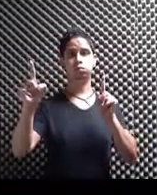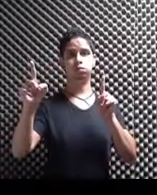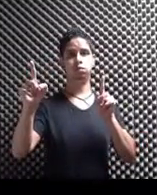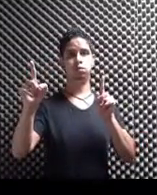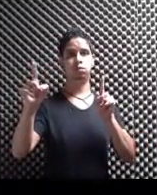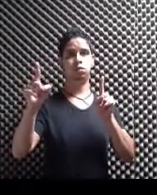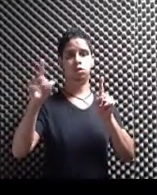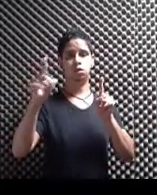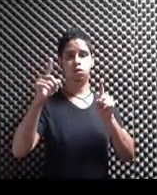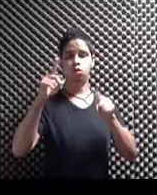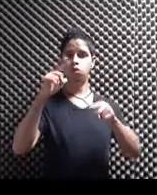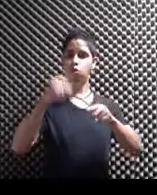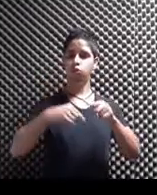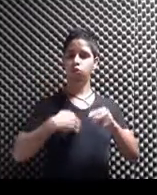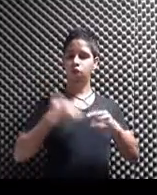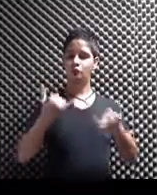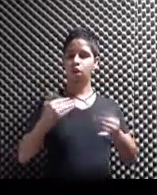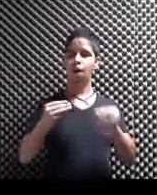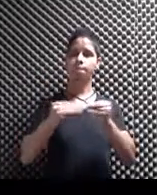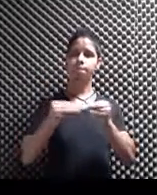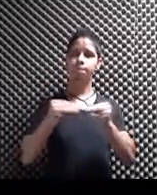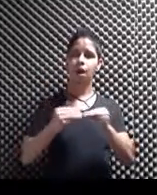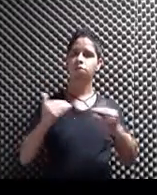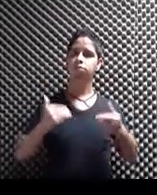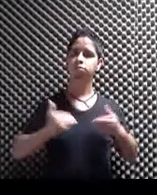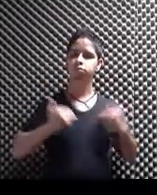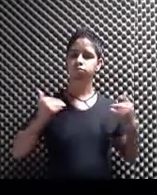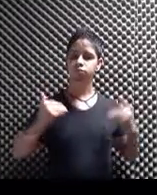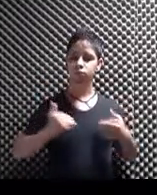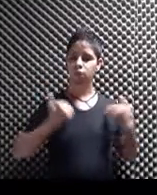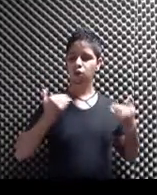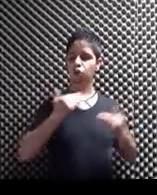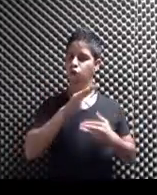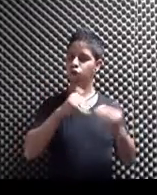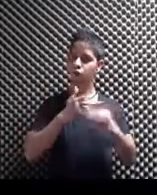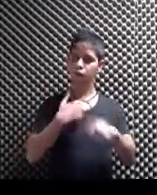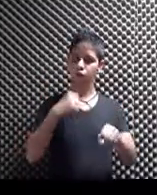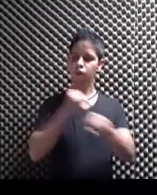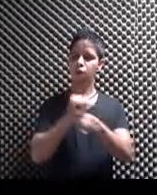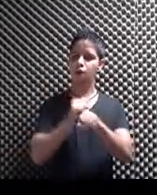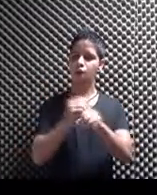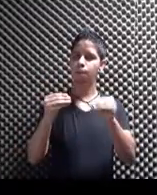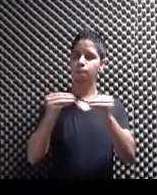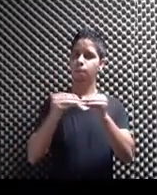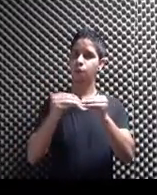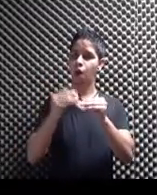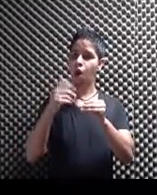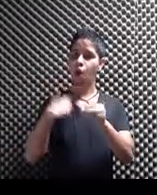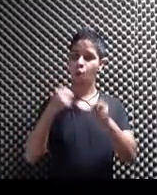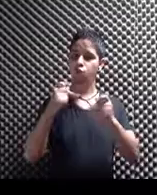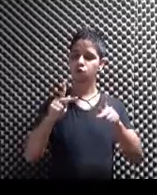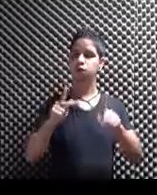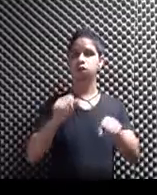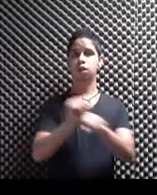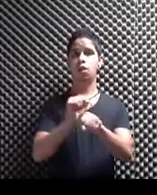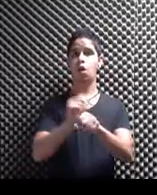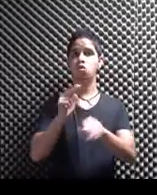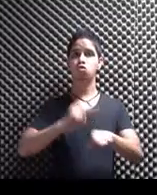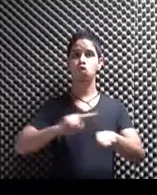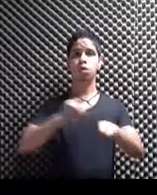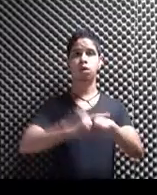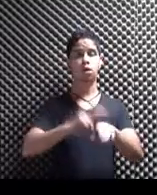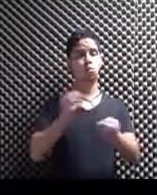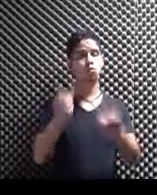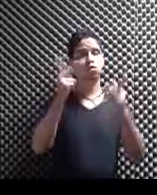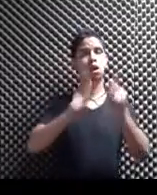Pero, no puede estar más contento de que, y que este trabajo le ha brindado la oportunidad de llevar una vida normal que tantos otros como él no